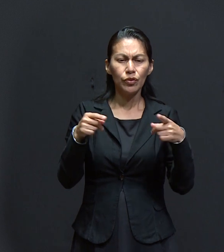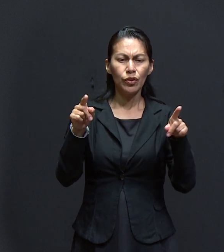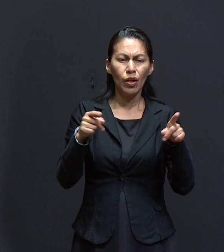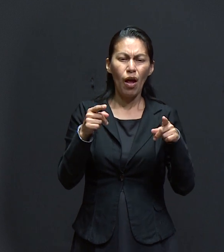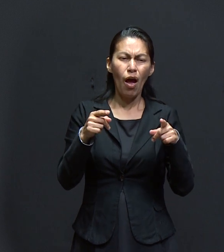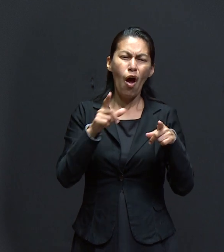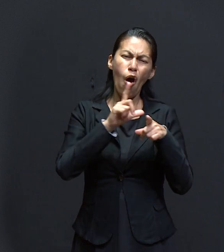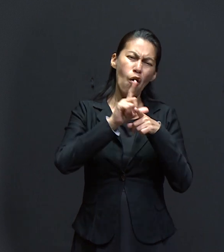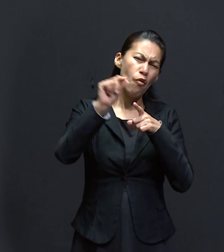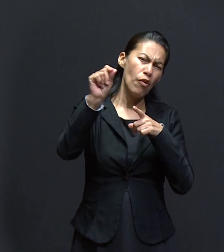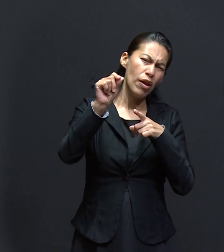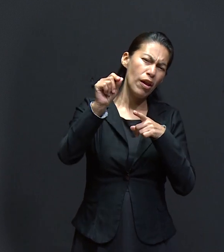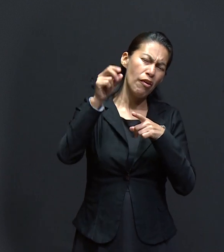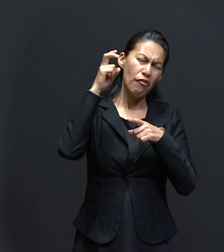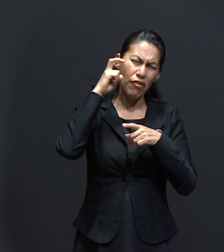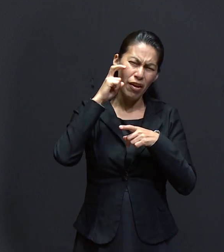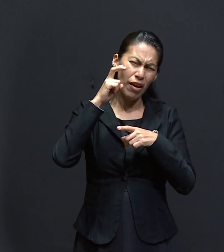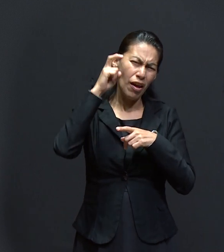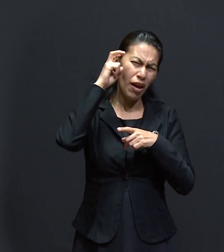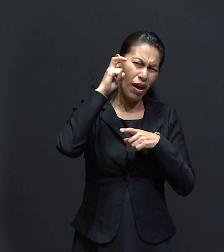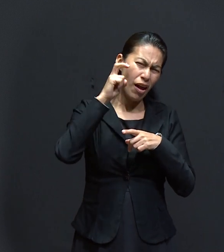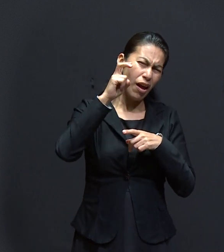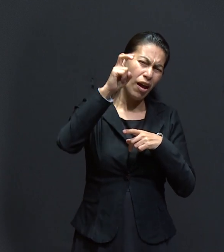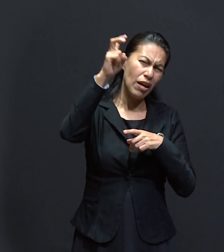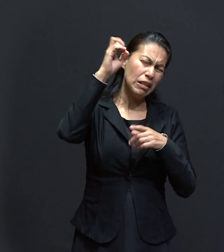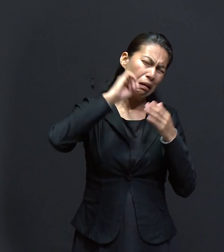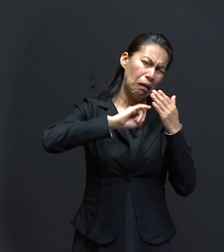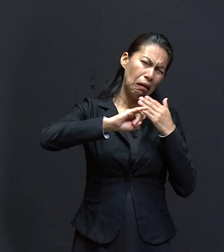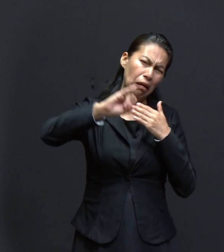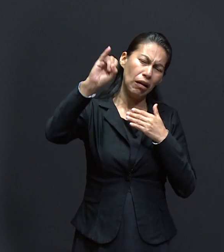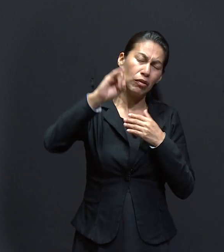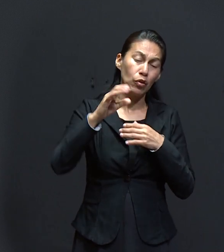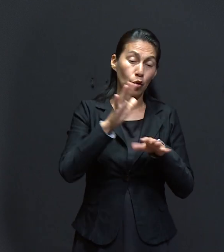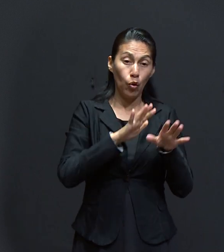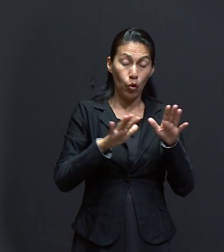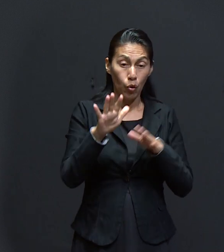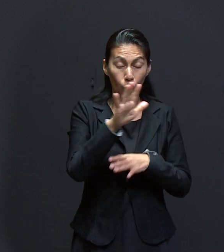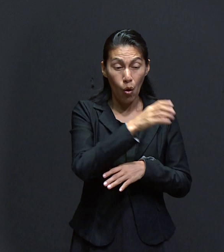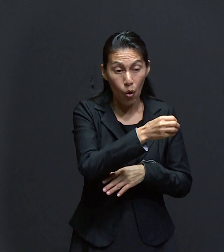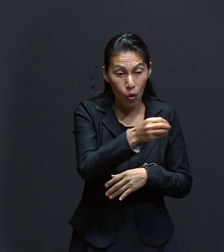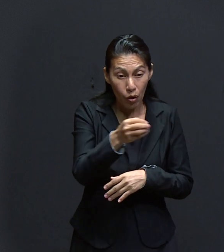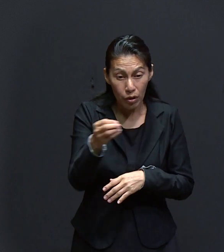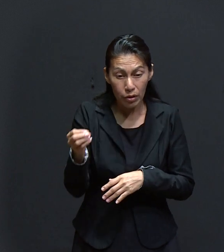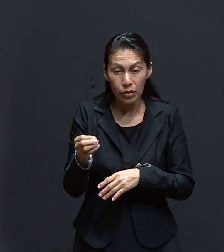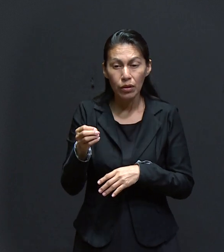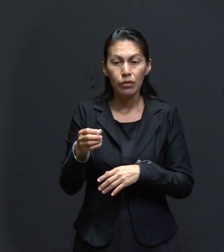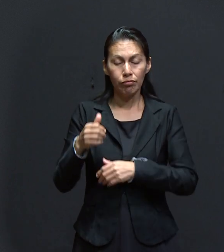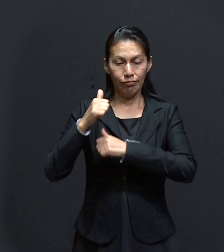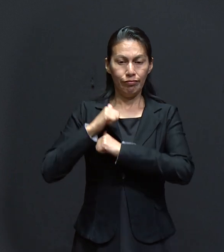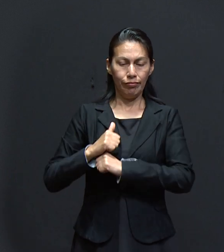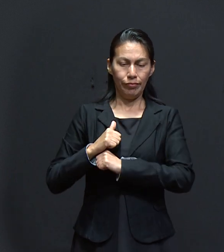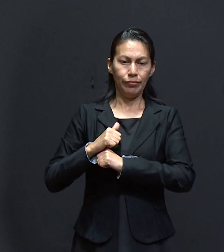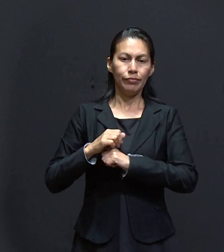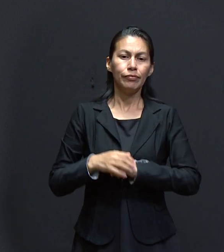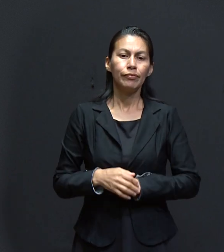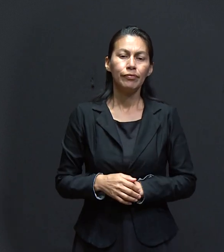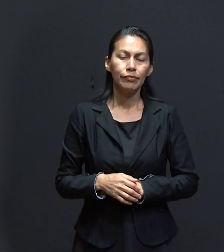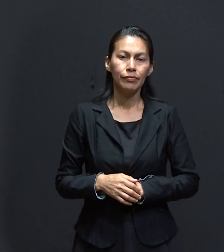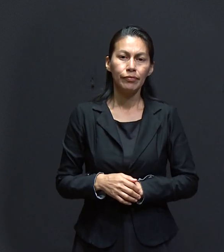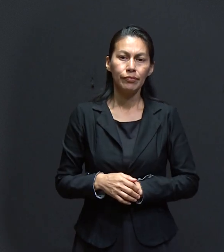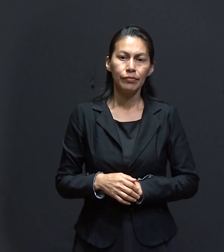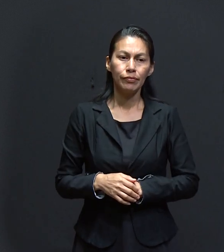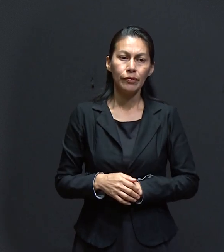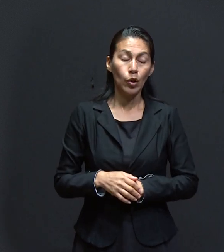tocó salir con un grupo de muchachos a unos viajes largos entonces participar en una logística de organización entonces